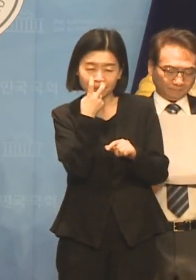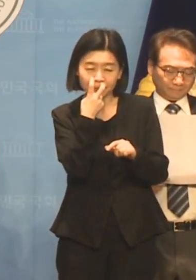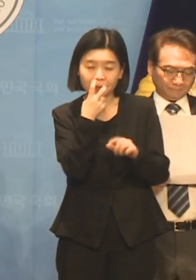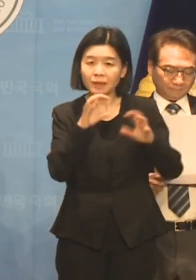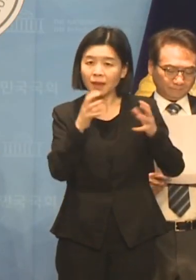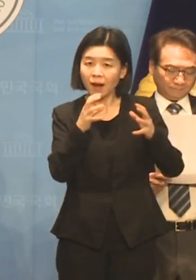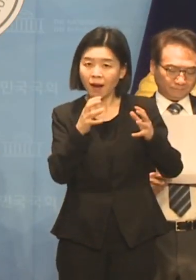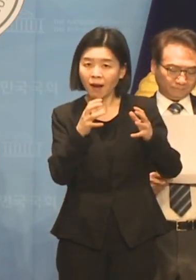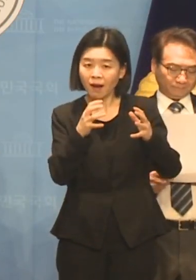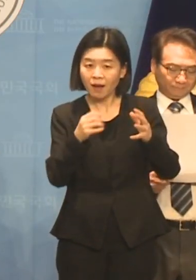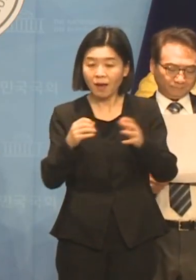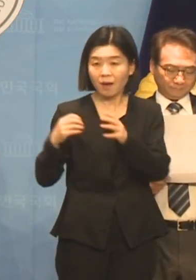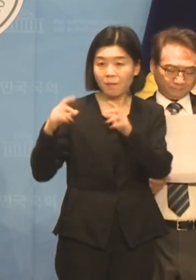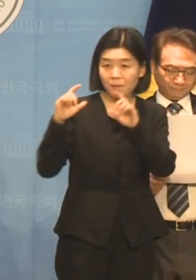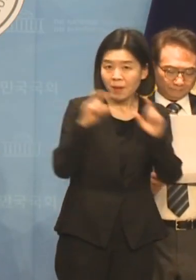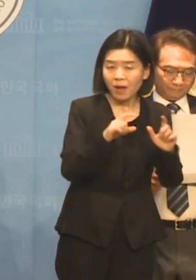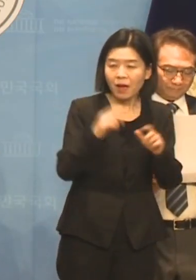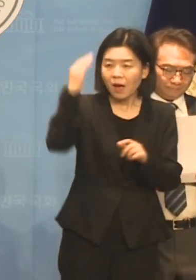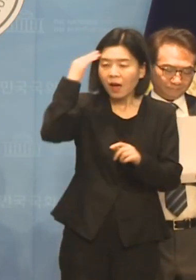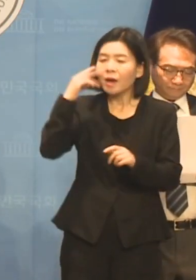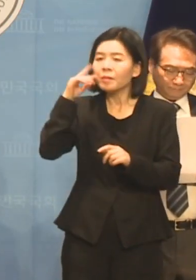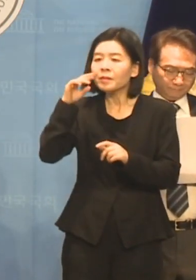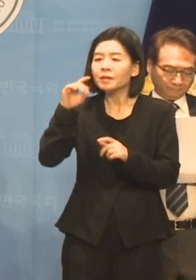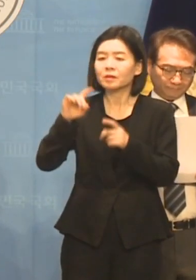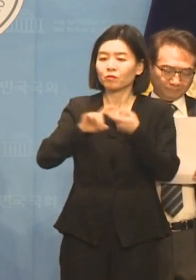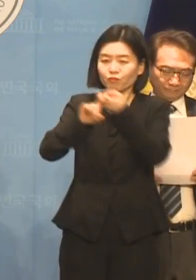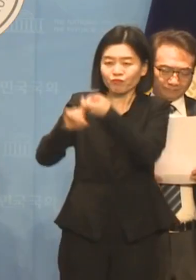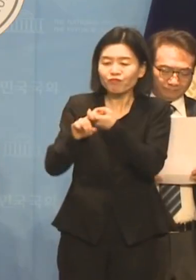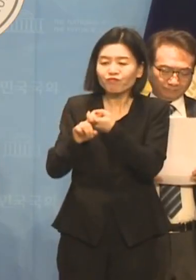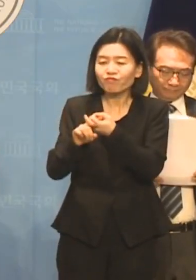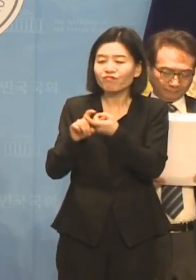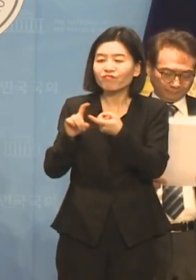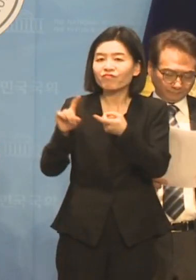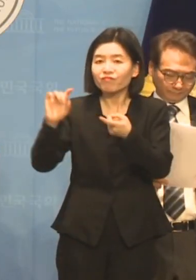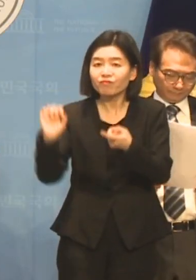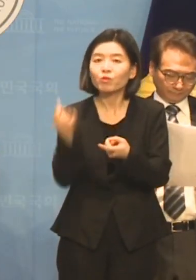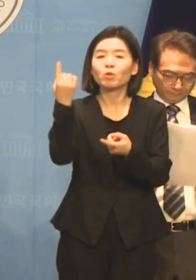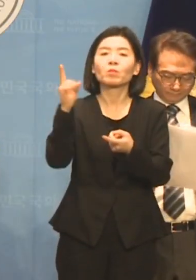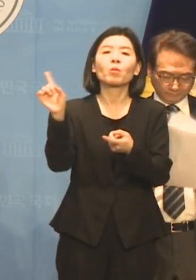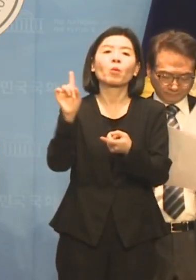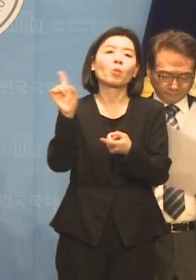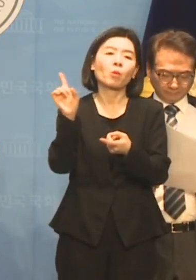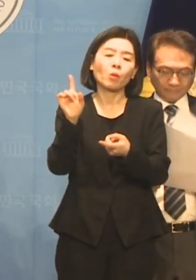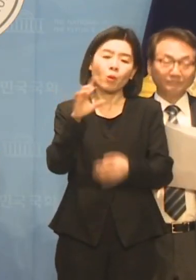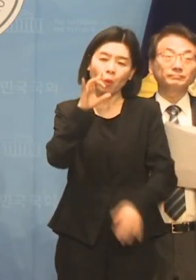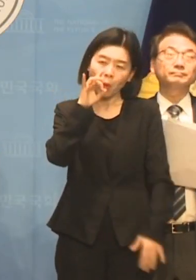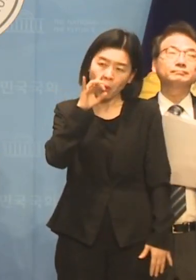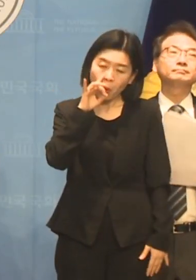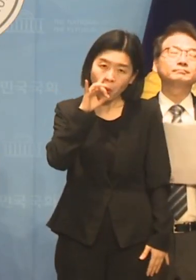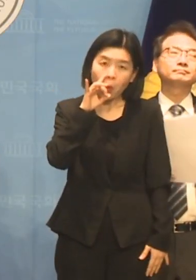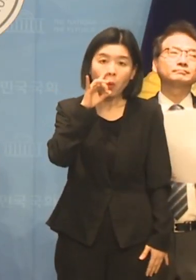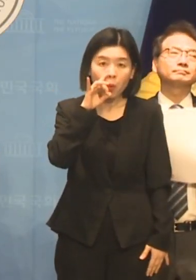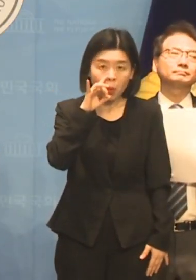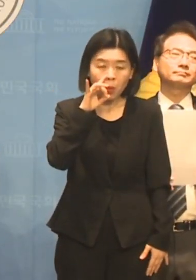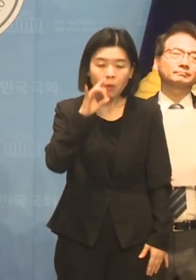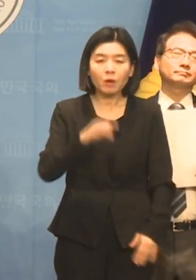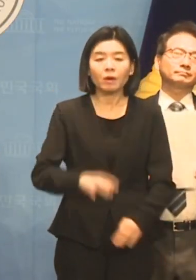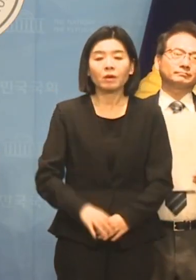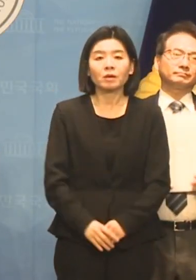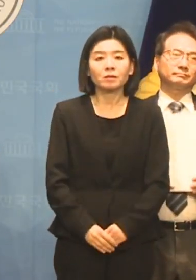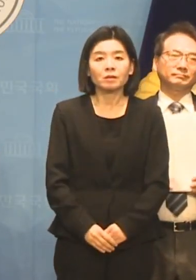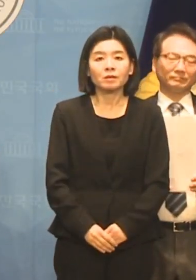심각한 균열을 가지고 오고 있는 원인이 과연 무엇인가 매우 궁금했는데